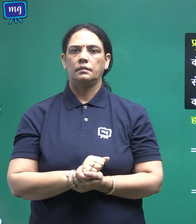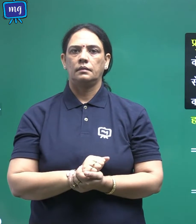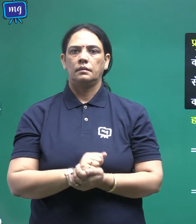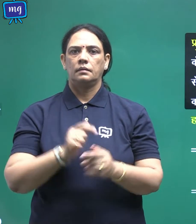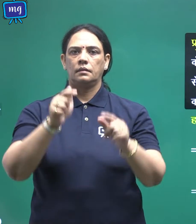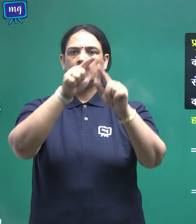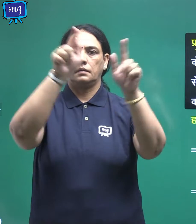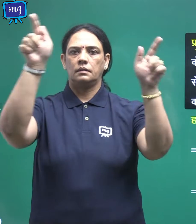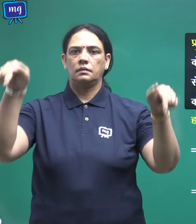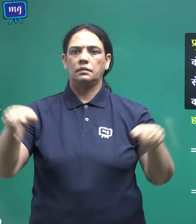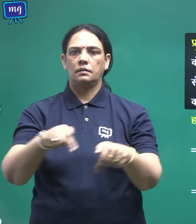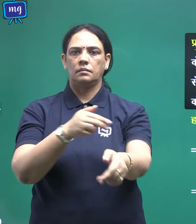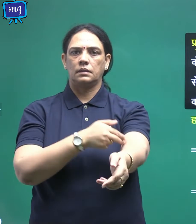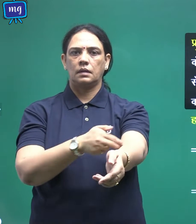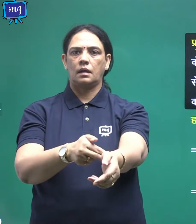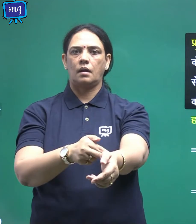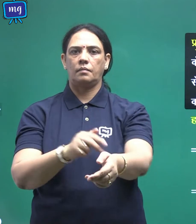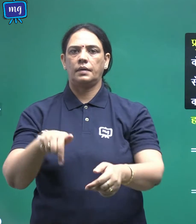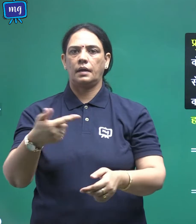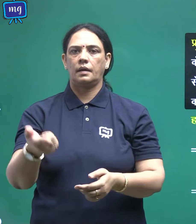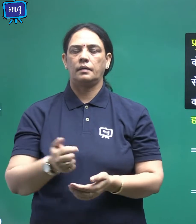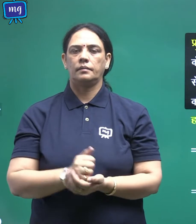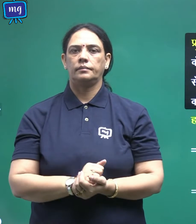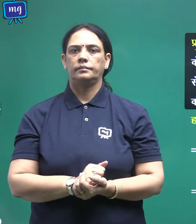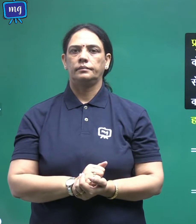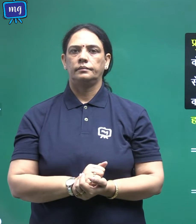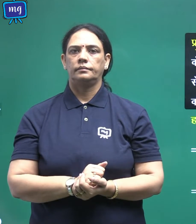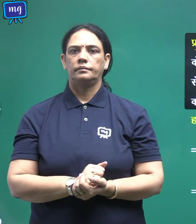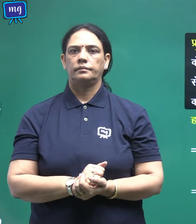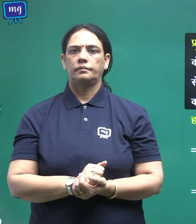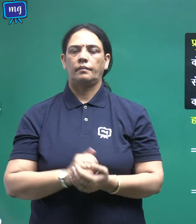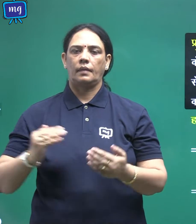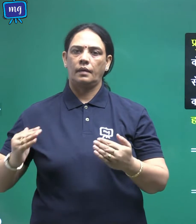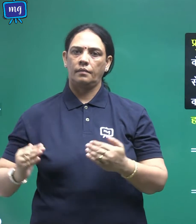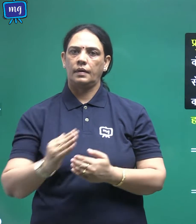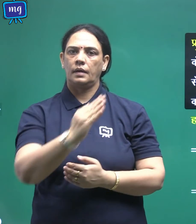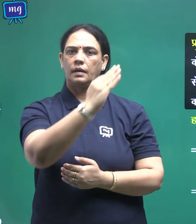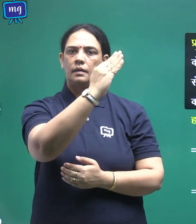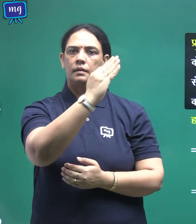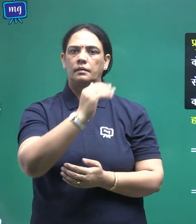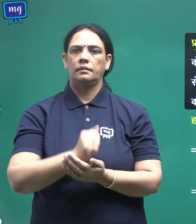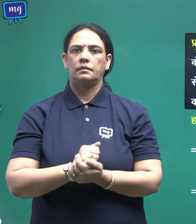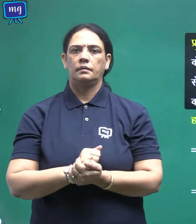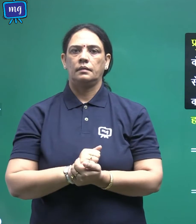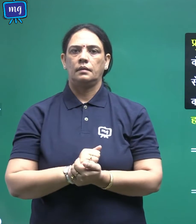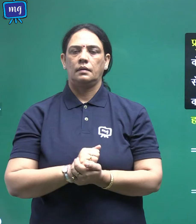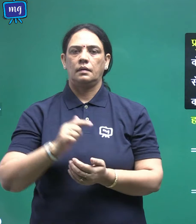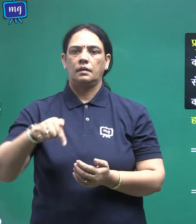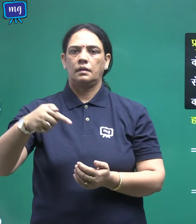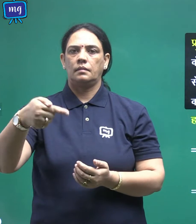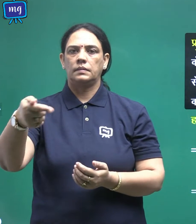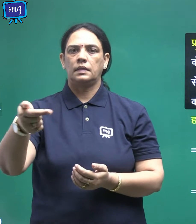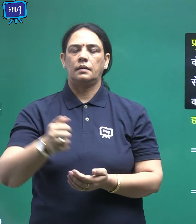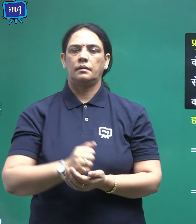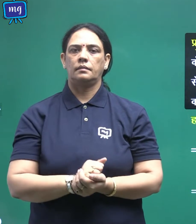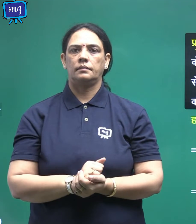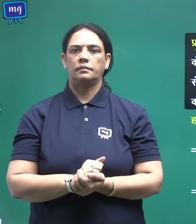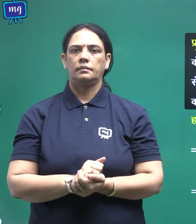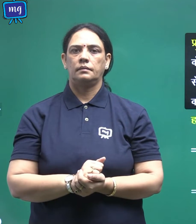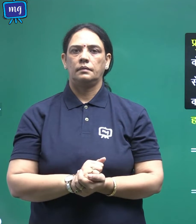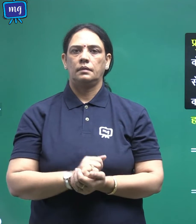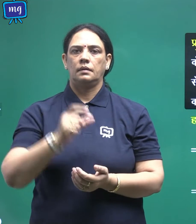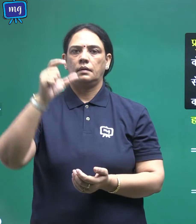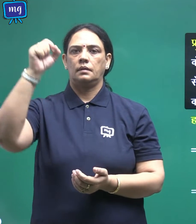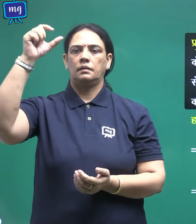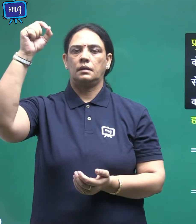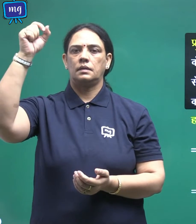समचतुर्भुज के विकर्ण क्रमशः 10